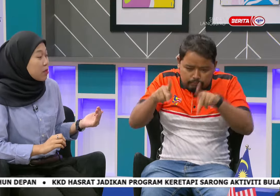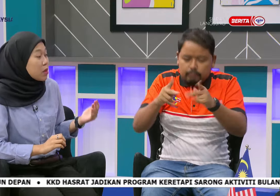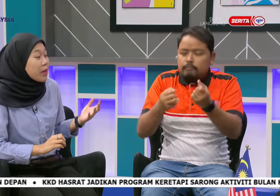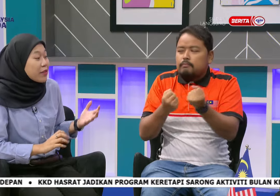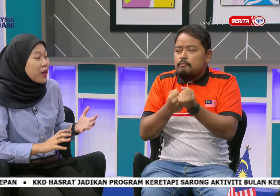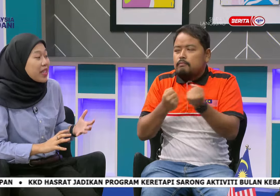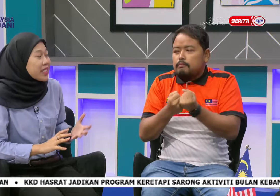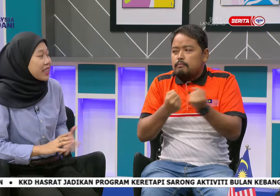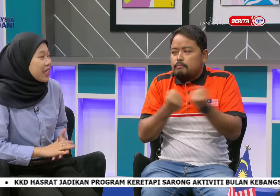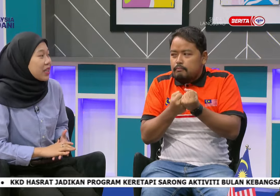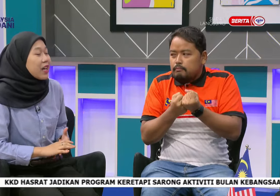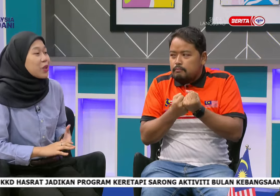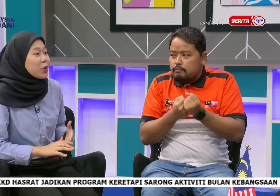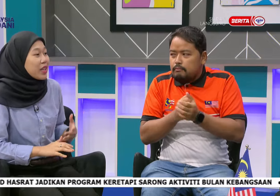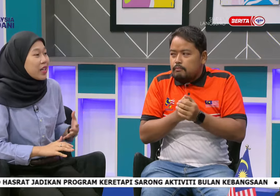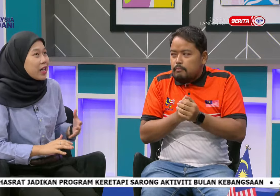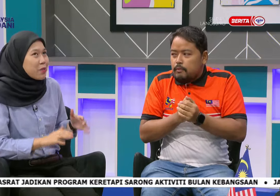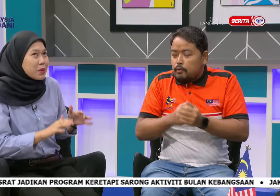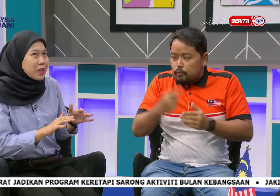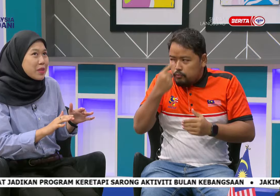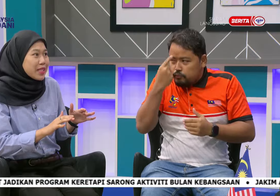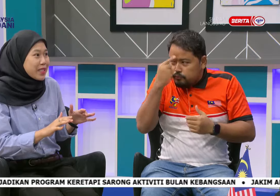kami memanfaatkanlah